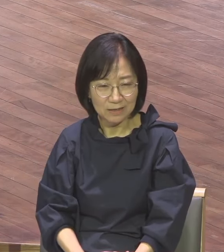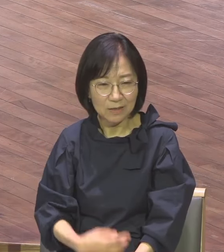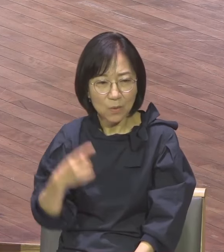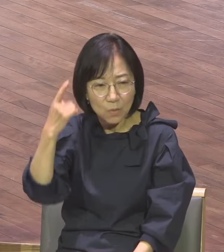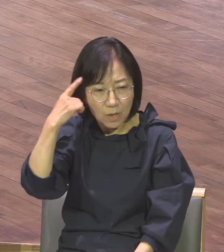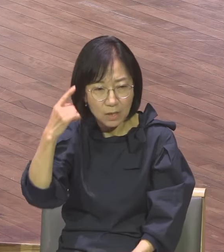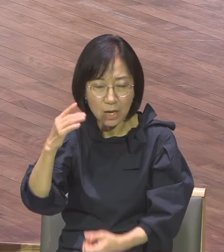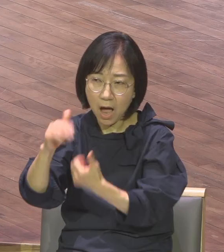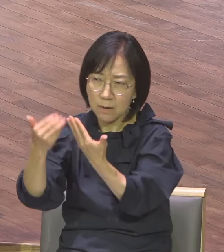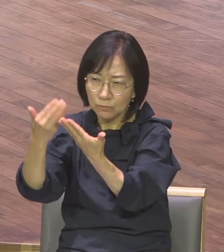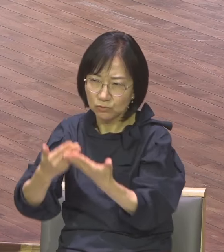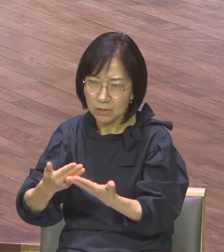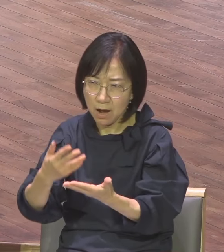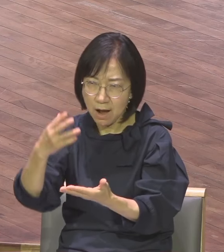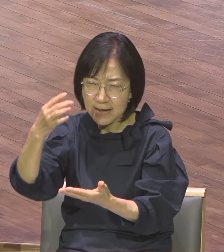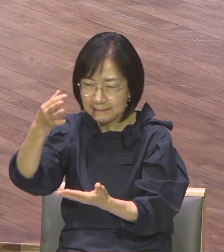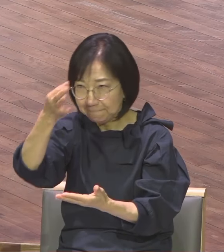능력.